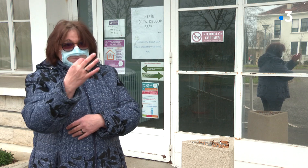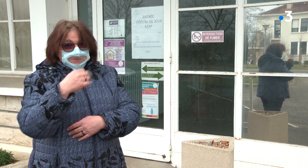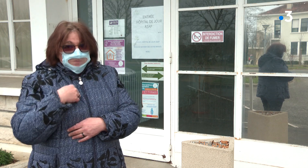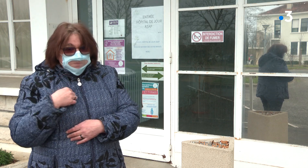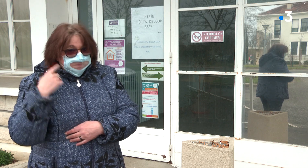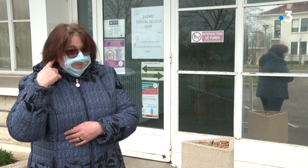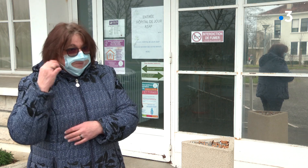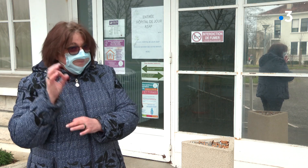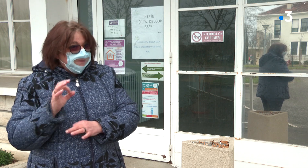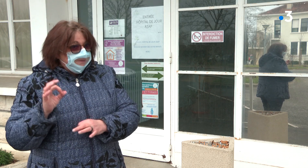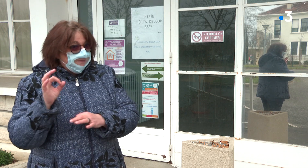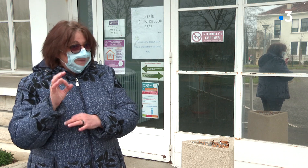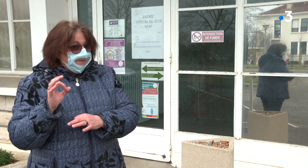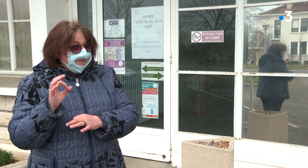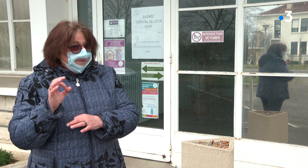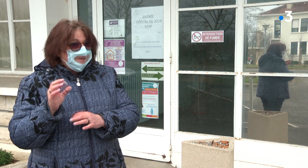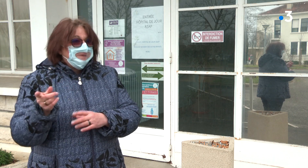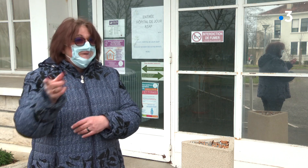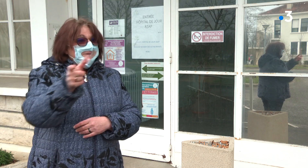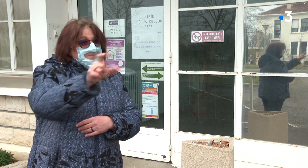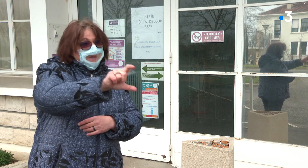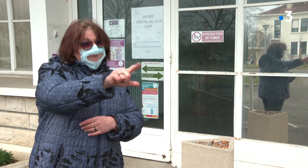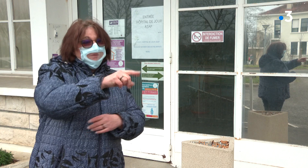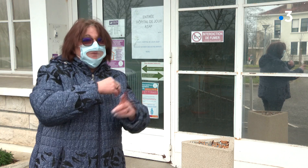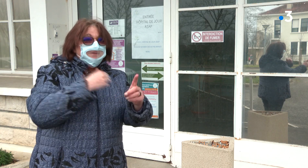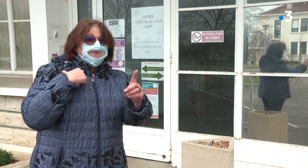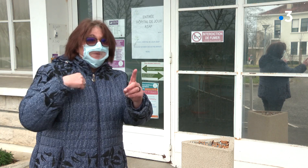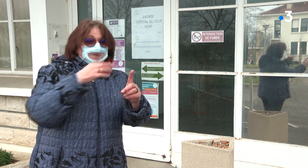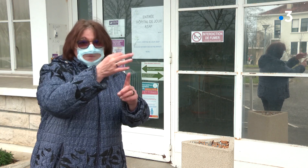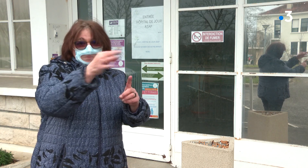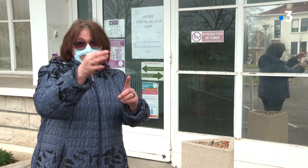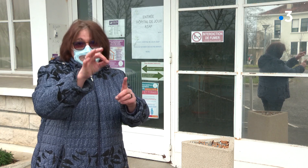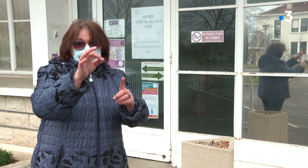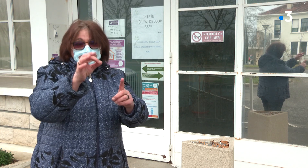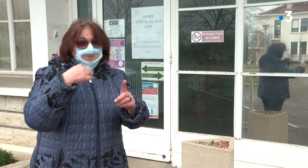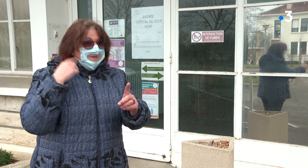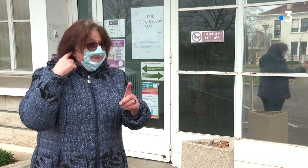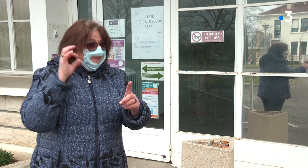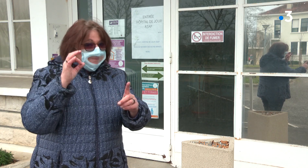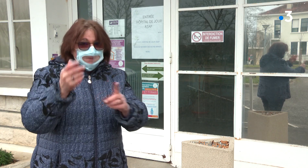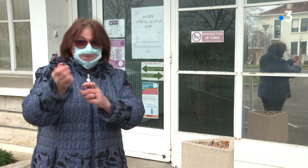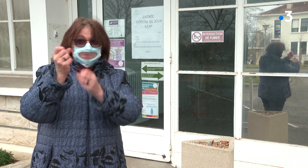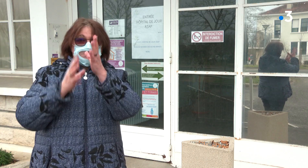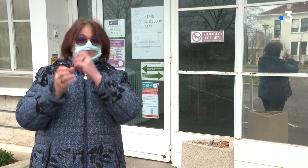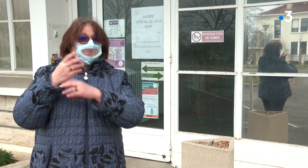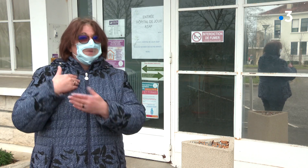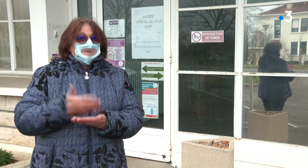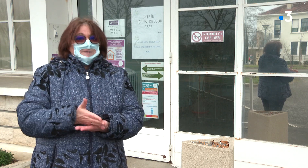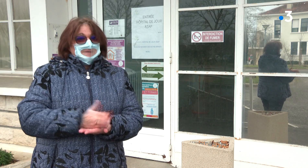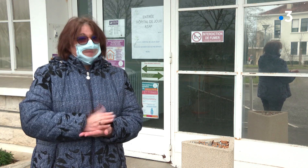je voyais que c'était pas une situation qui m'allait parce que je ne savais pas ce qui était dit exactement entre l'interprète, entre le